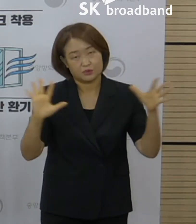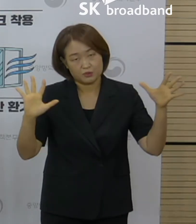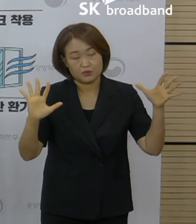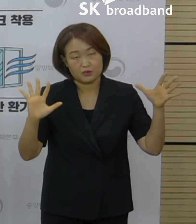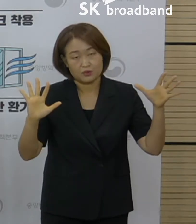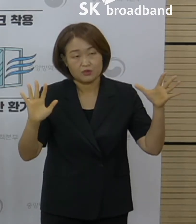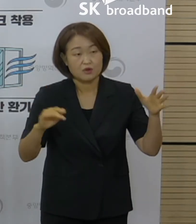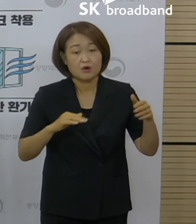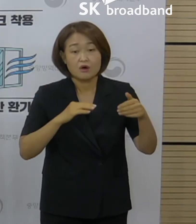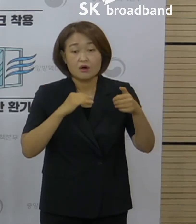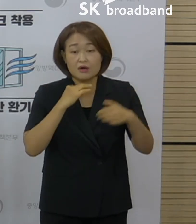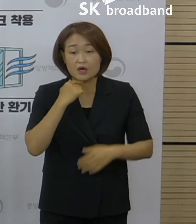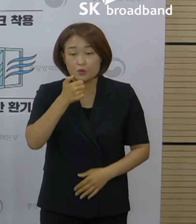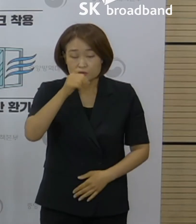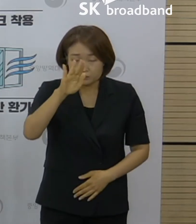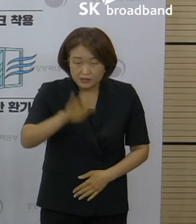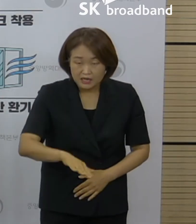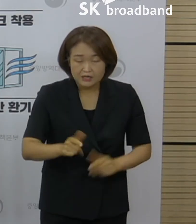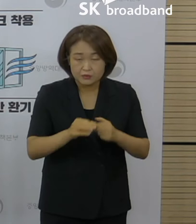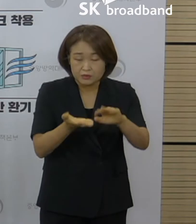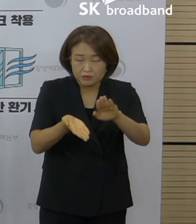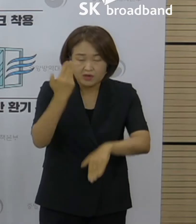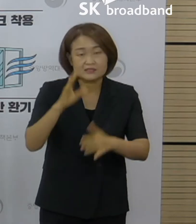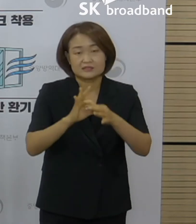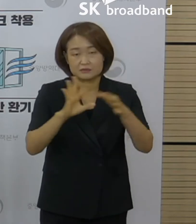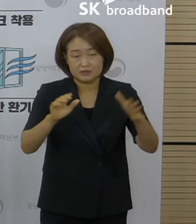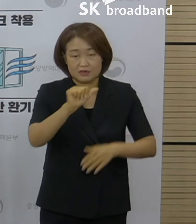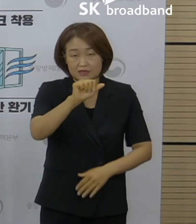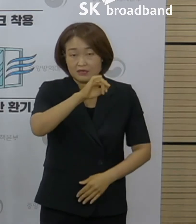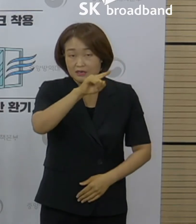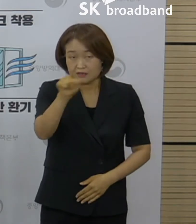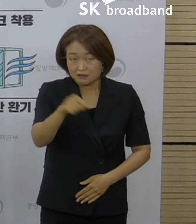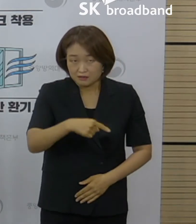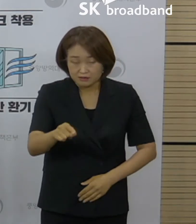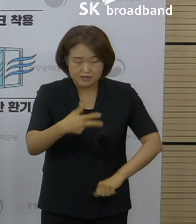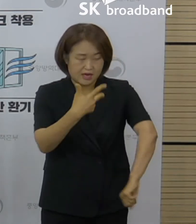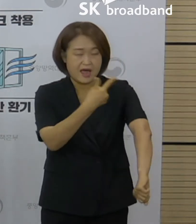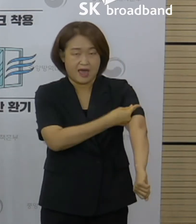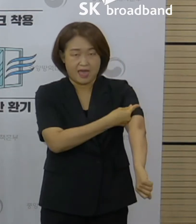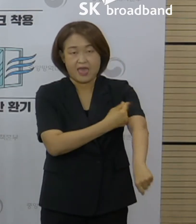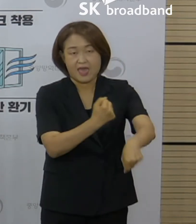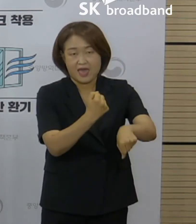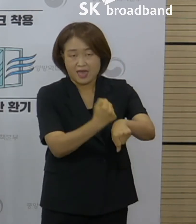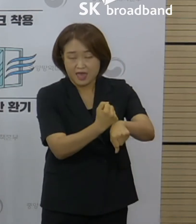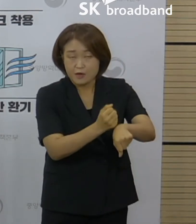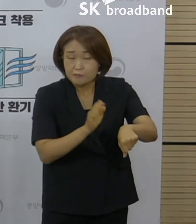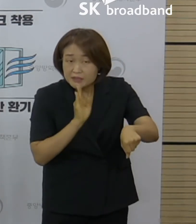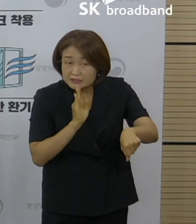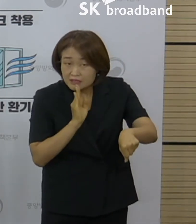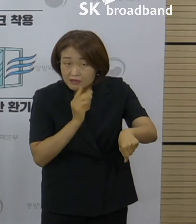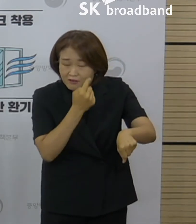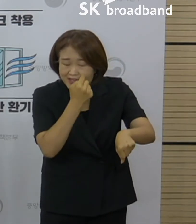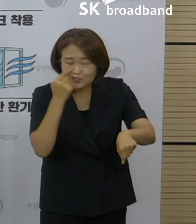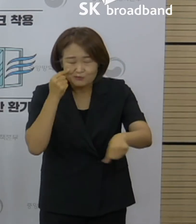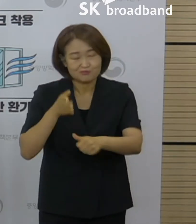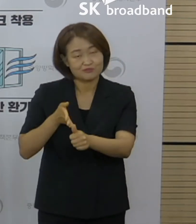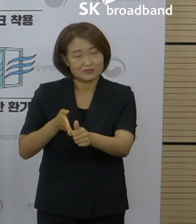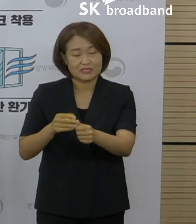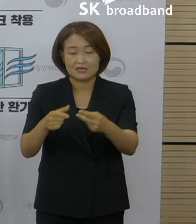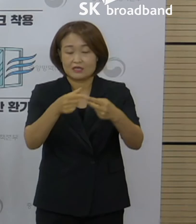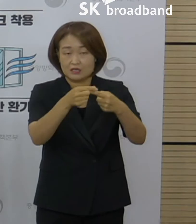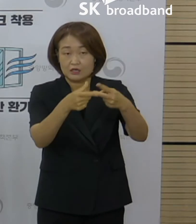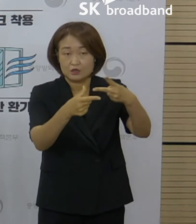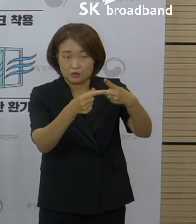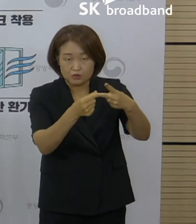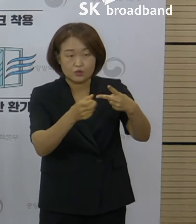50세 미만이든 50세 이상이든 아스트라제네카 백신을 맞는다라는 의미인지 확인해달라고 했습니다. 그리고